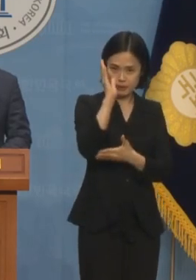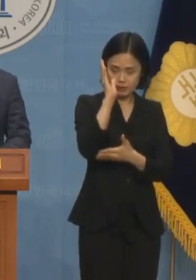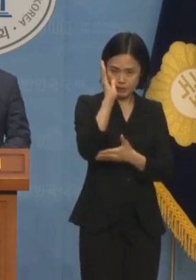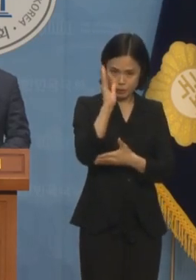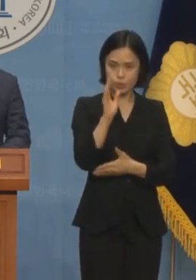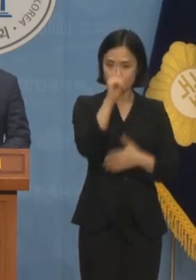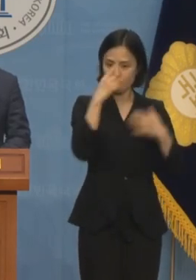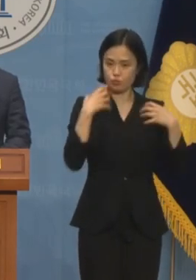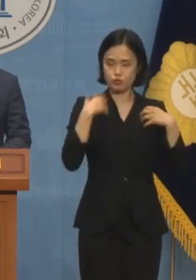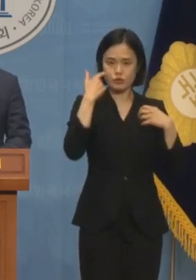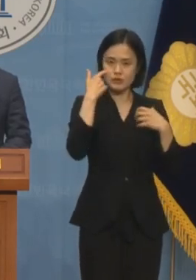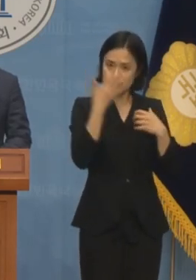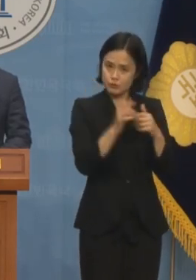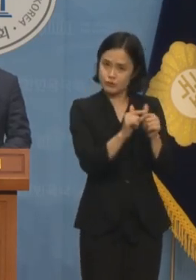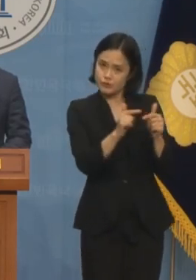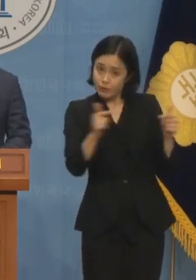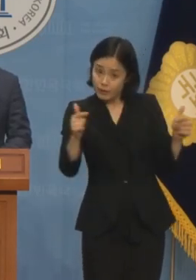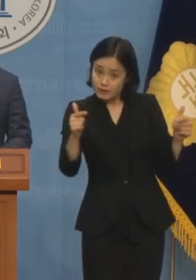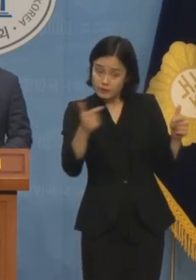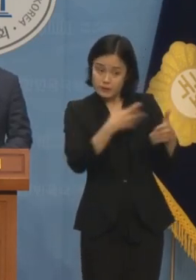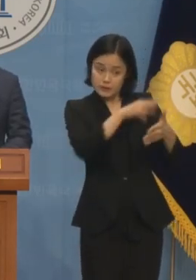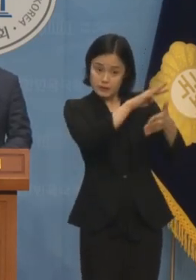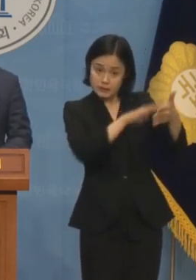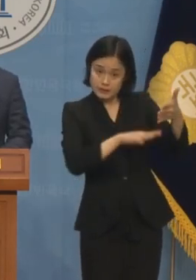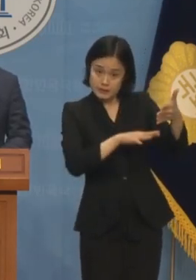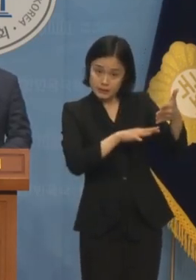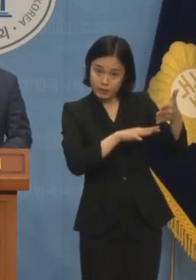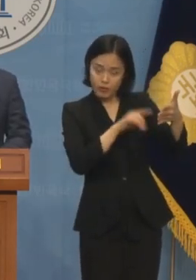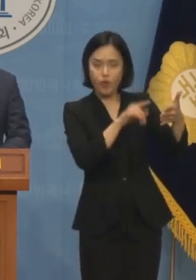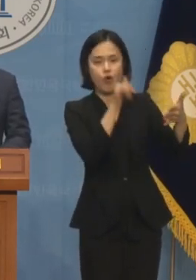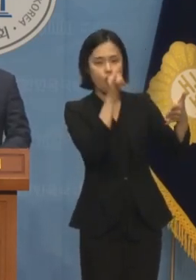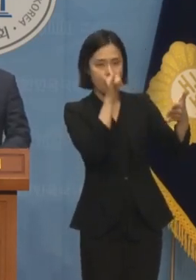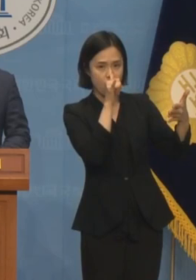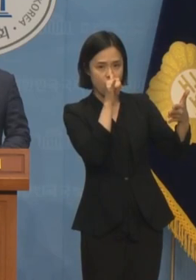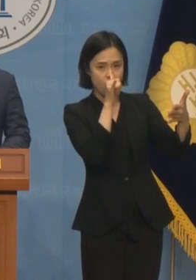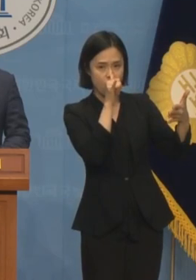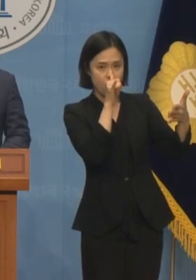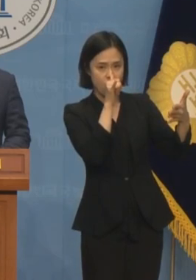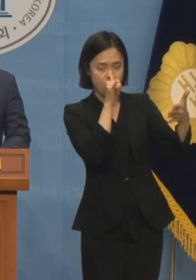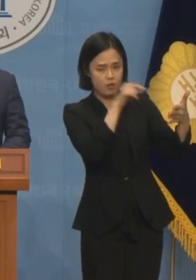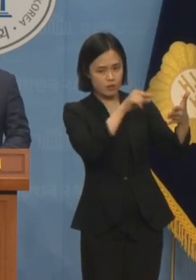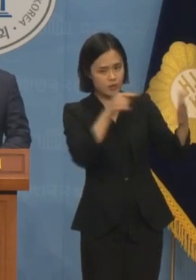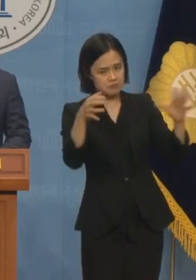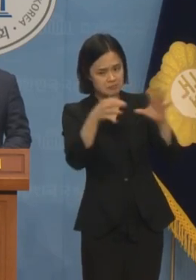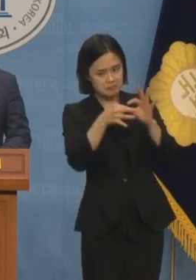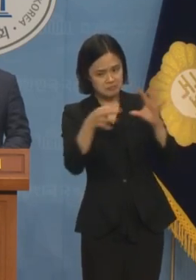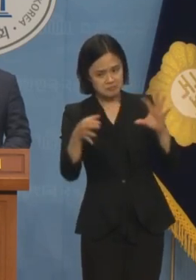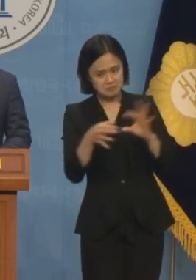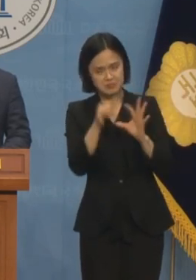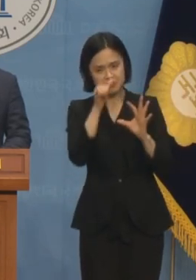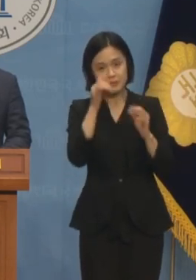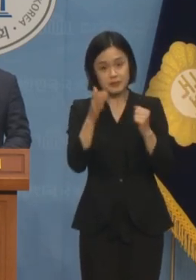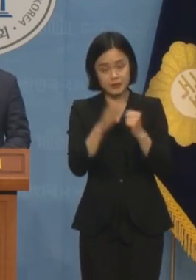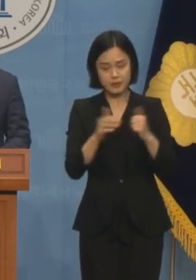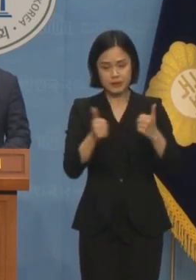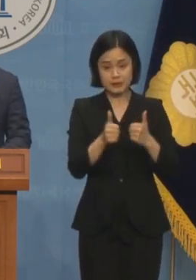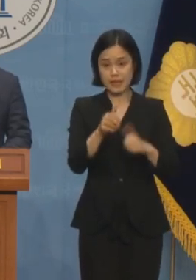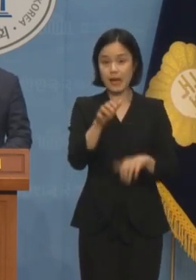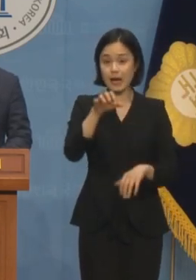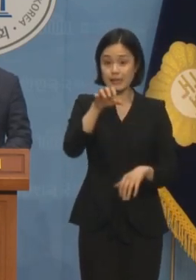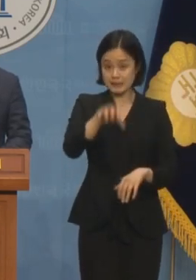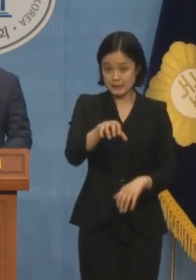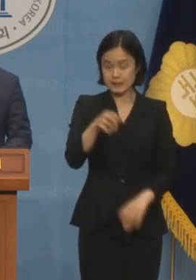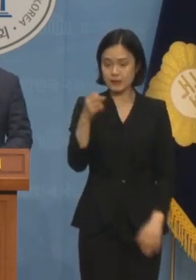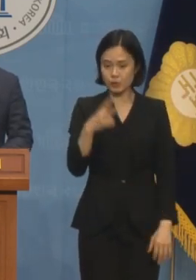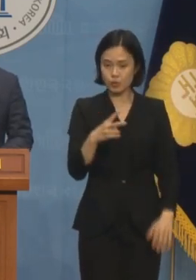등 연동되어 있는 여러 가지 일정들이 있기 때문에 의장실과 함께 또 국민의힘과 함께